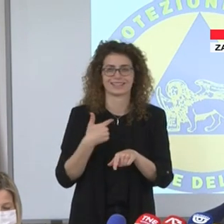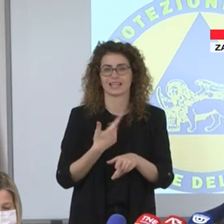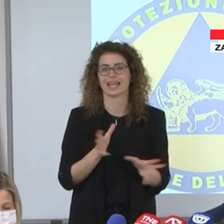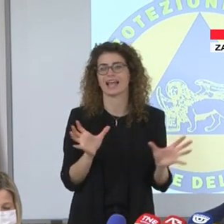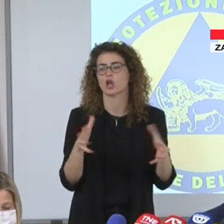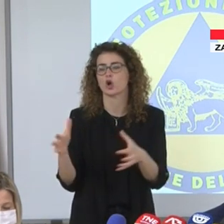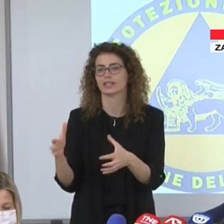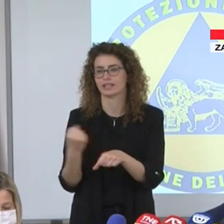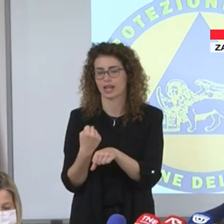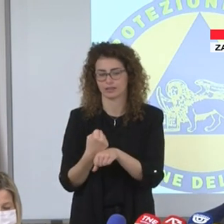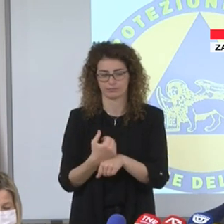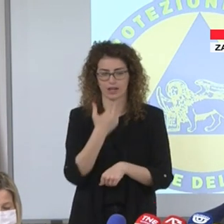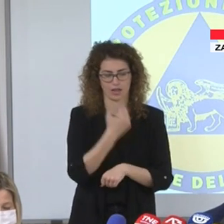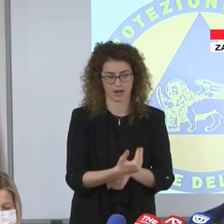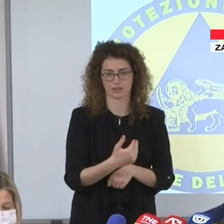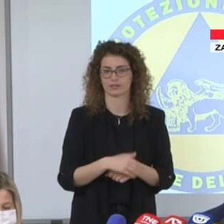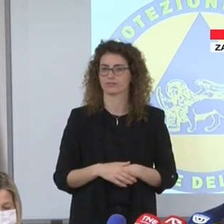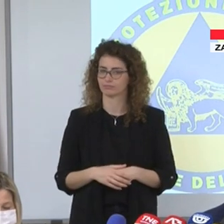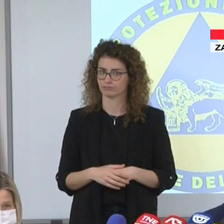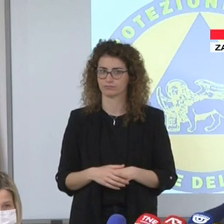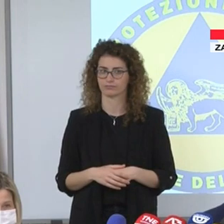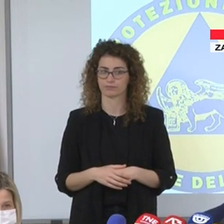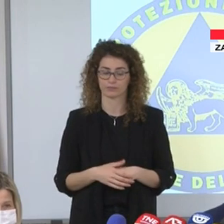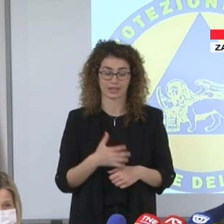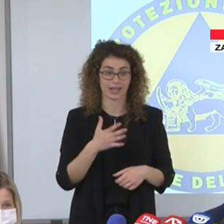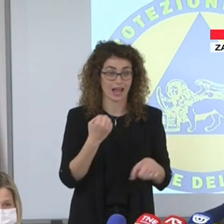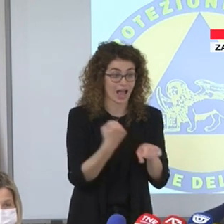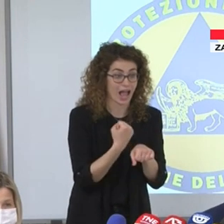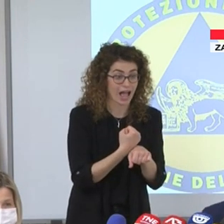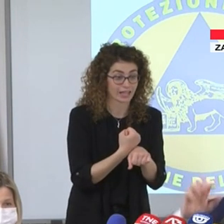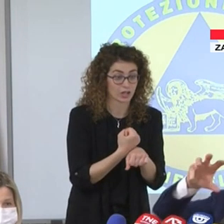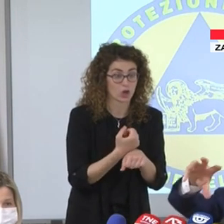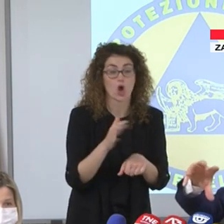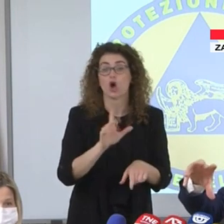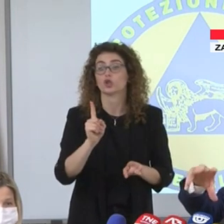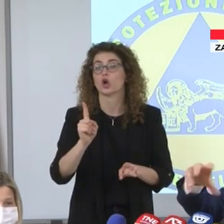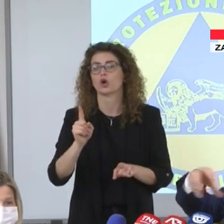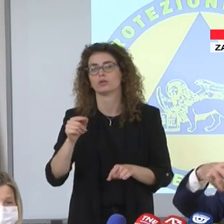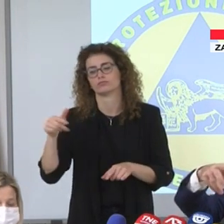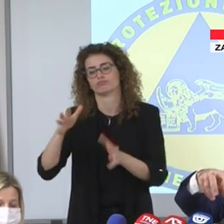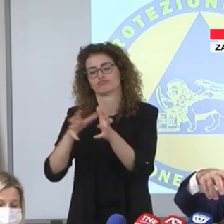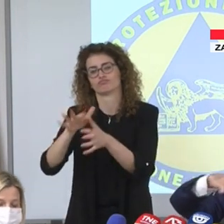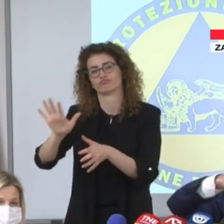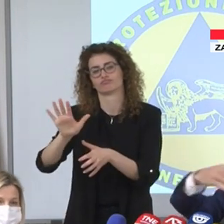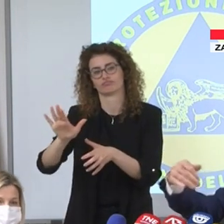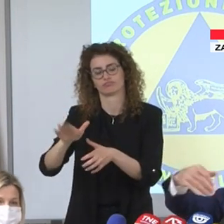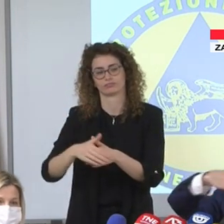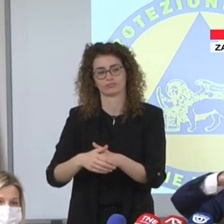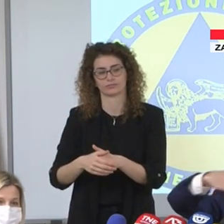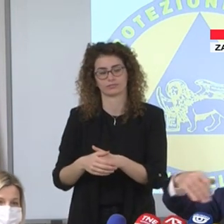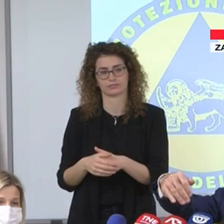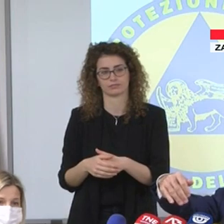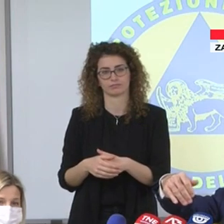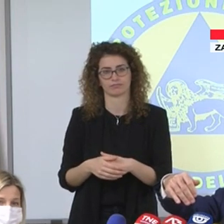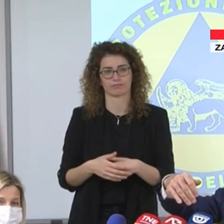categorie. Ok, grazie. Prego. Categorie? No, a quelle categorie, nel senso che si poi